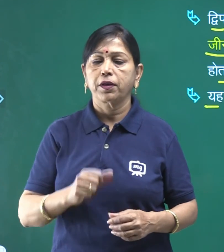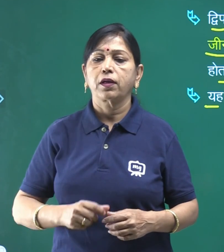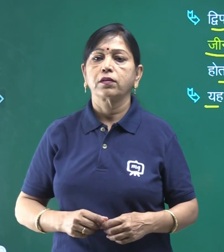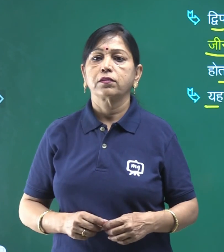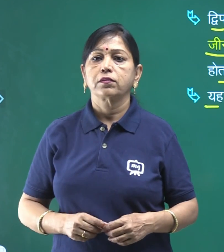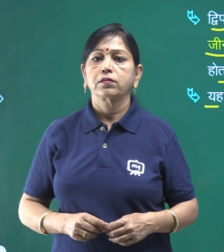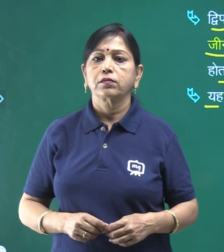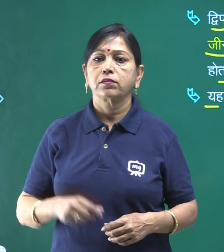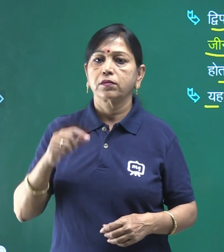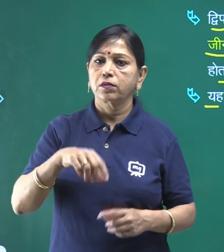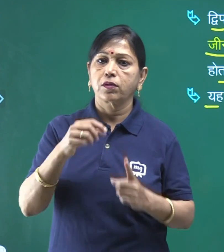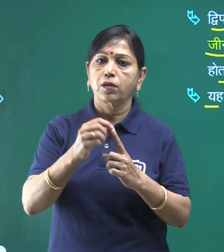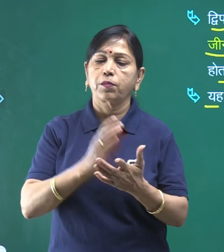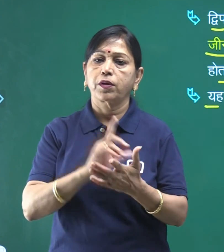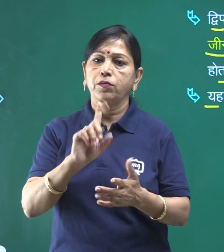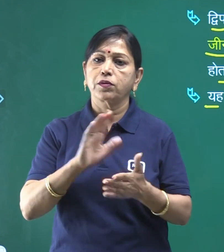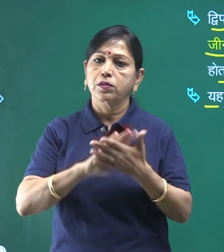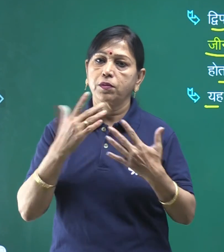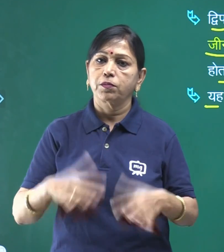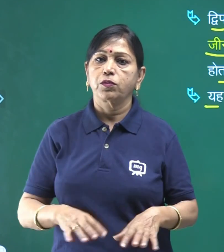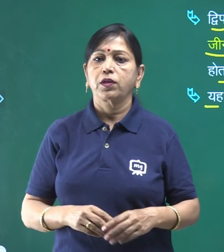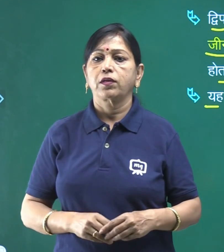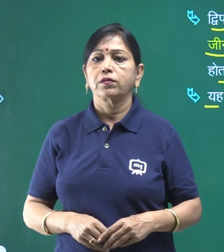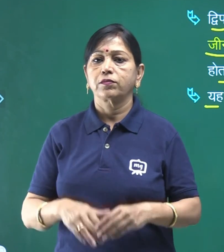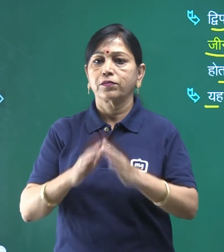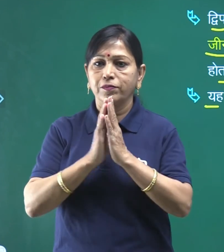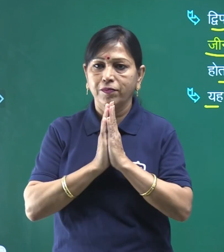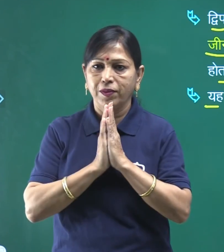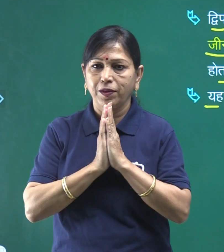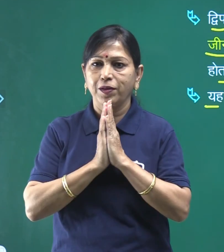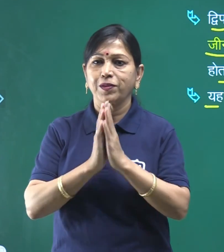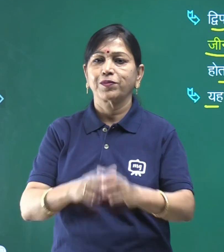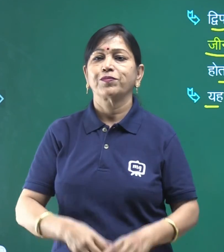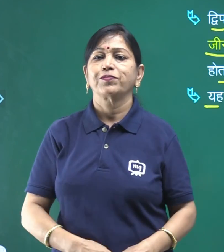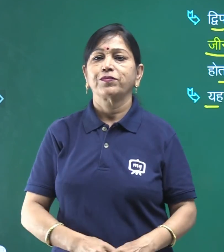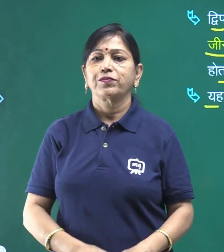ये भाग समाप्त होता है। धन्यवाद।